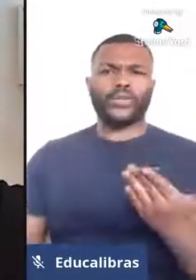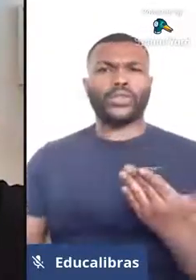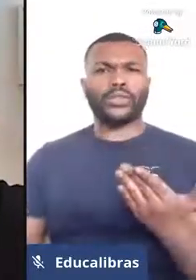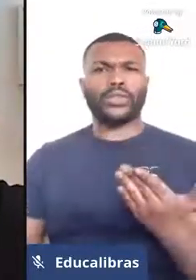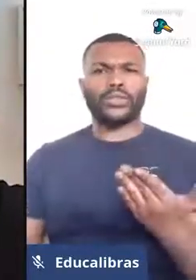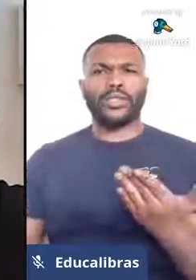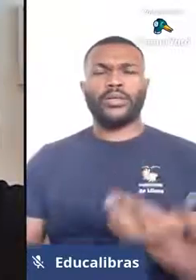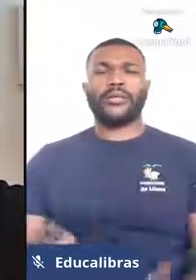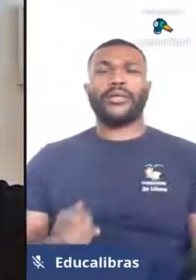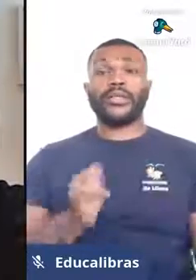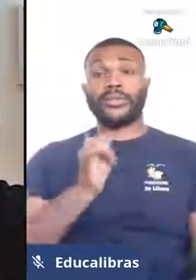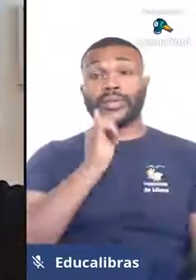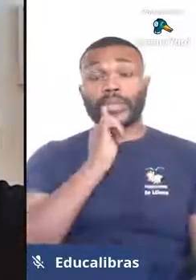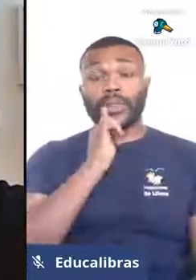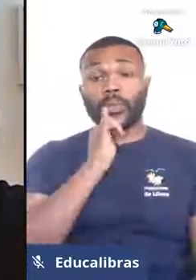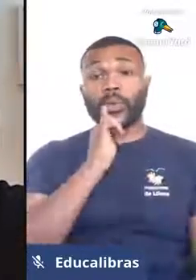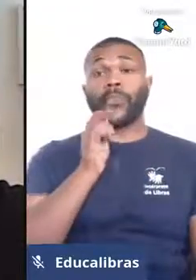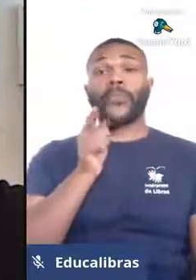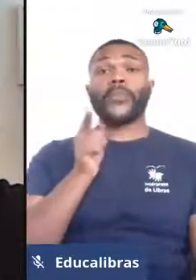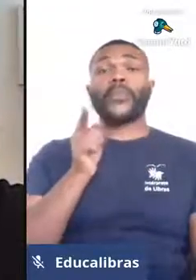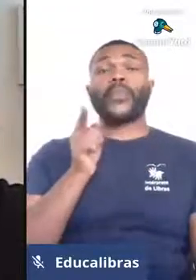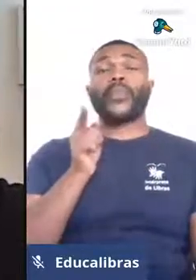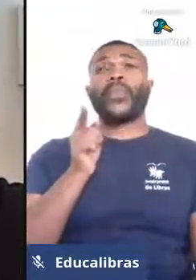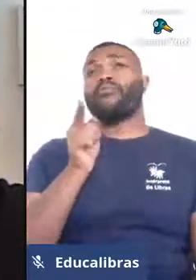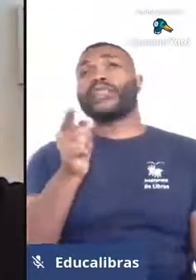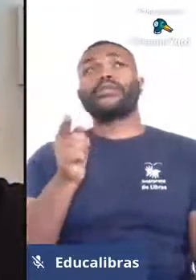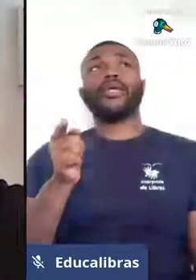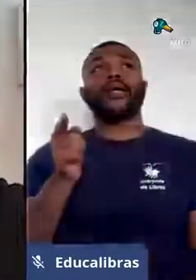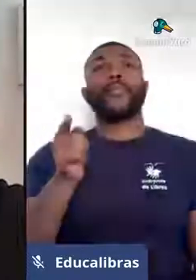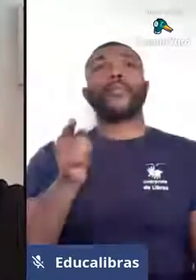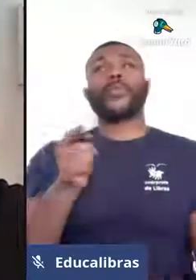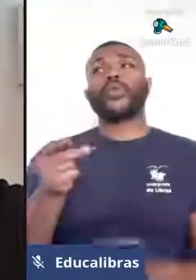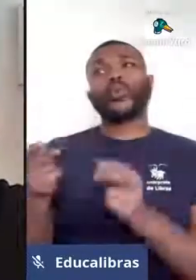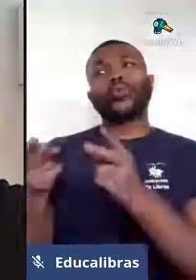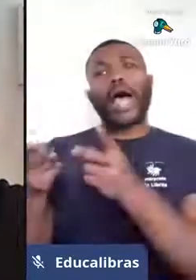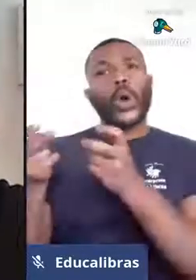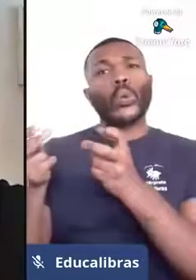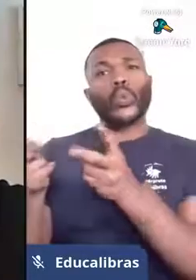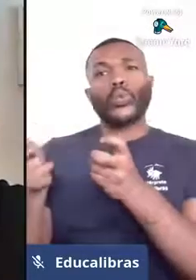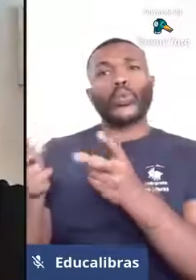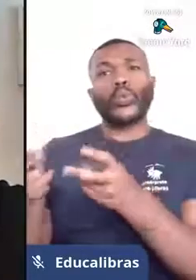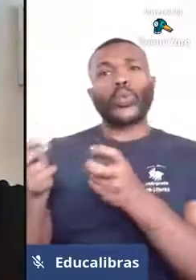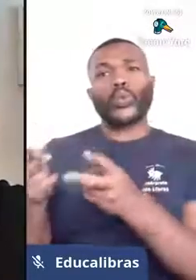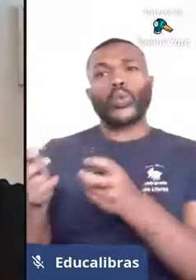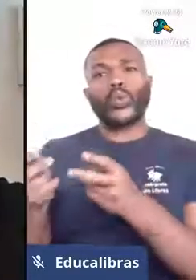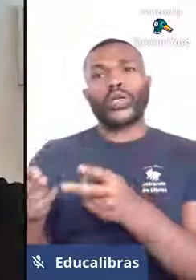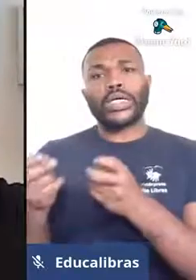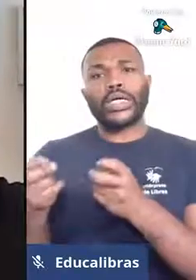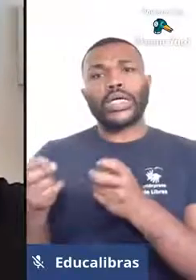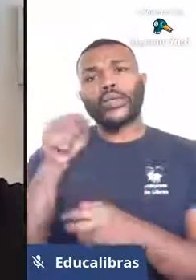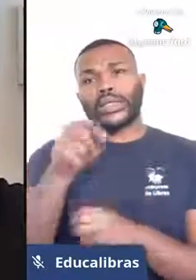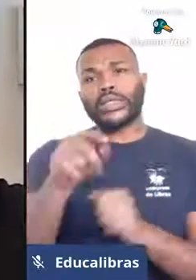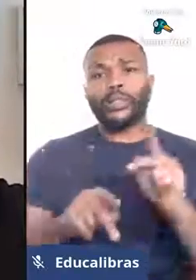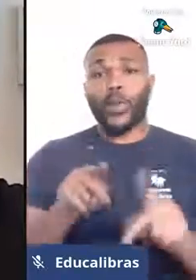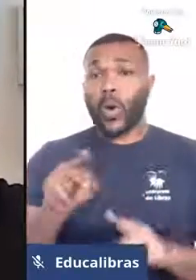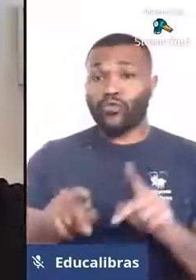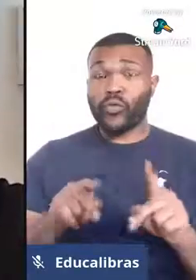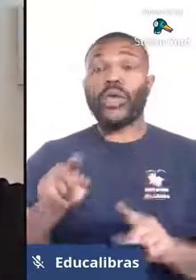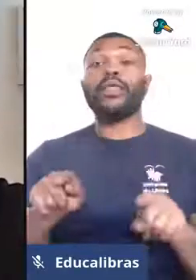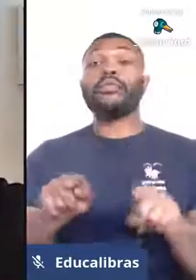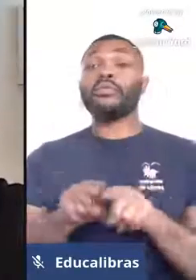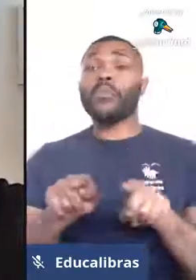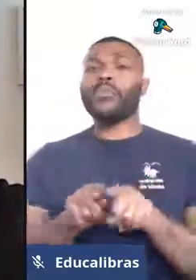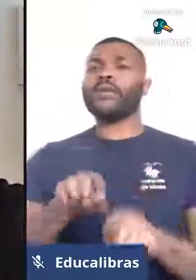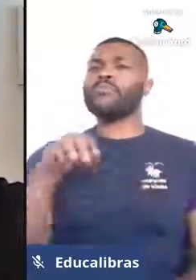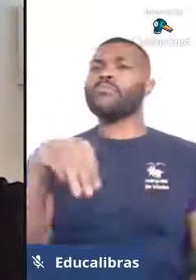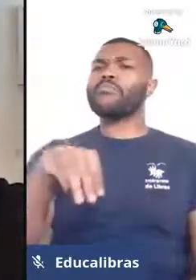está não realmente lucrando em cima desse público. E uma questão moral, uma questão por